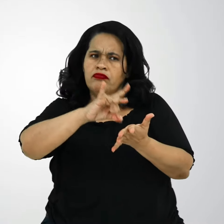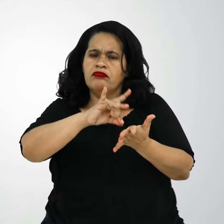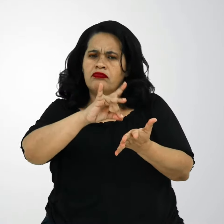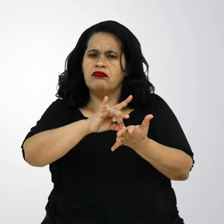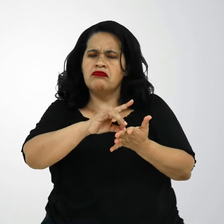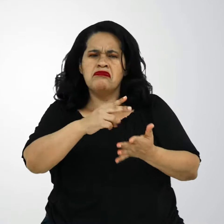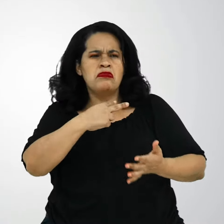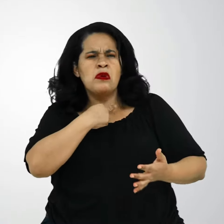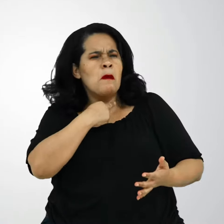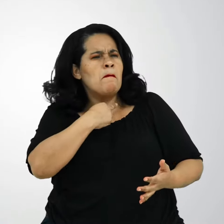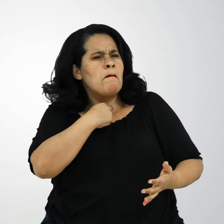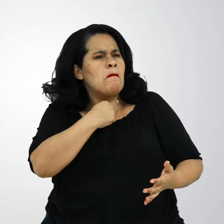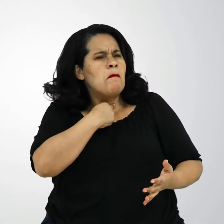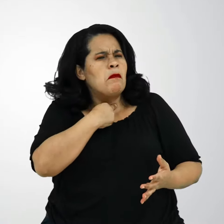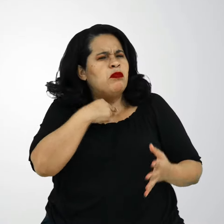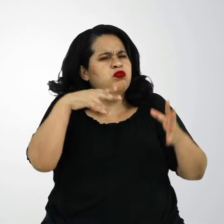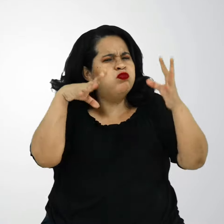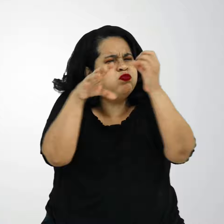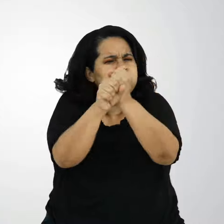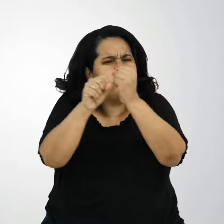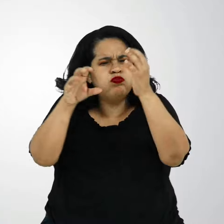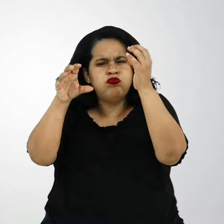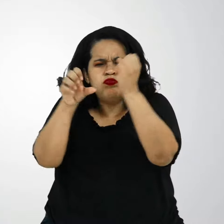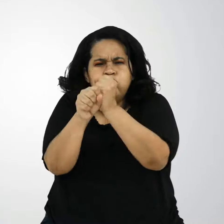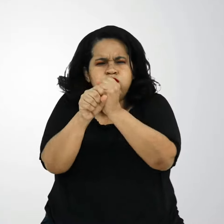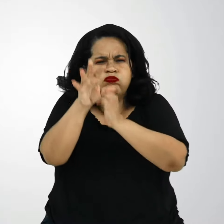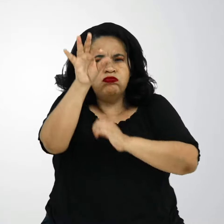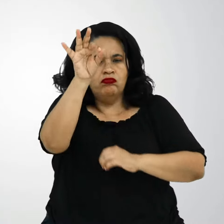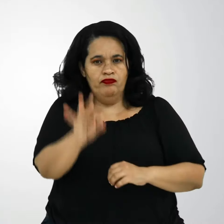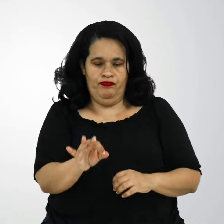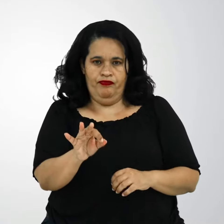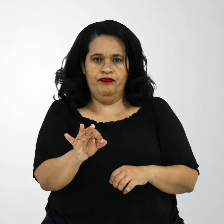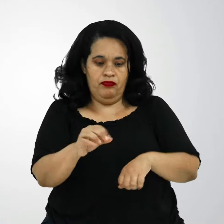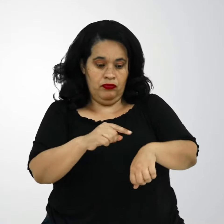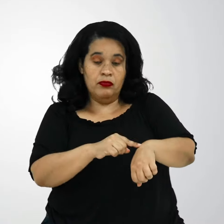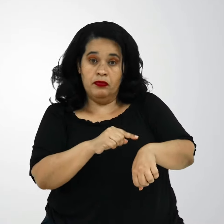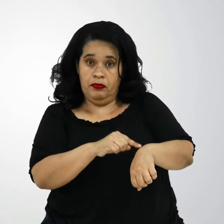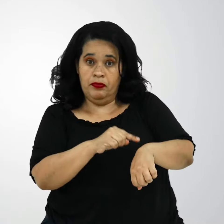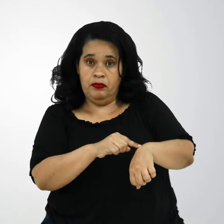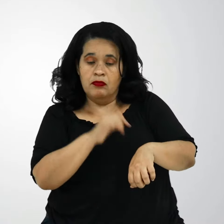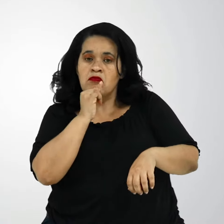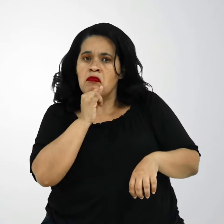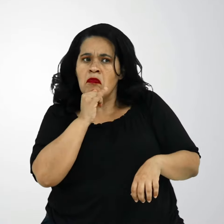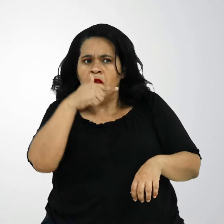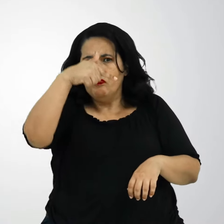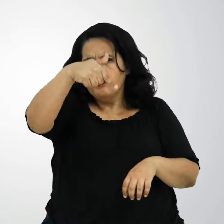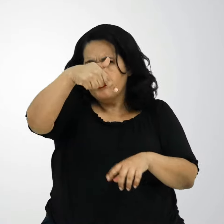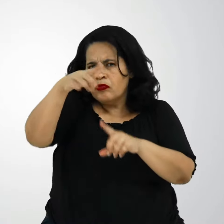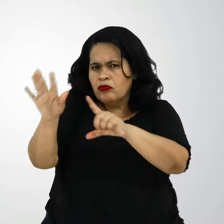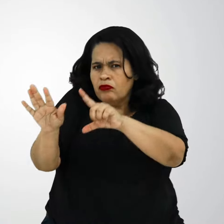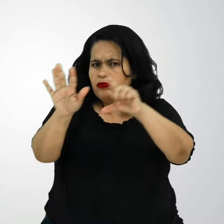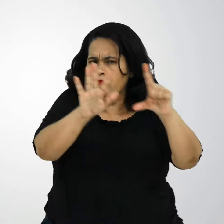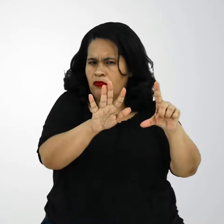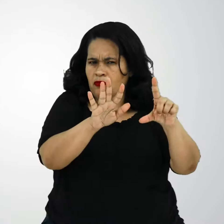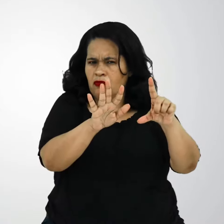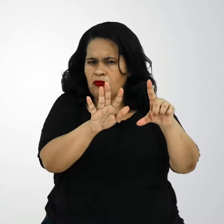fazer uma contagem literal desses períodos. Então, 7 semanas é esse período da reconstrução